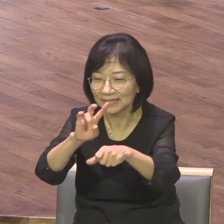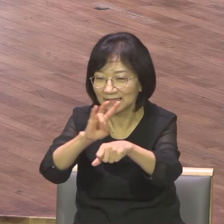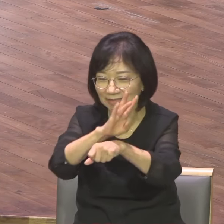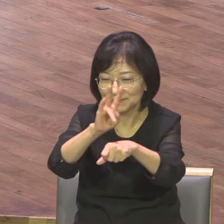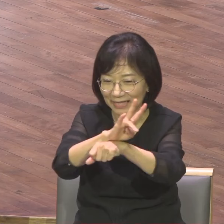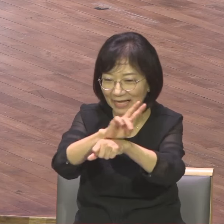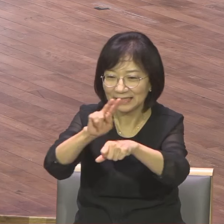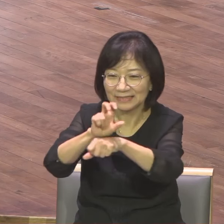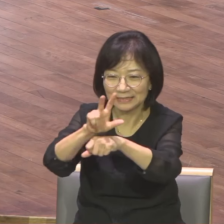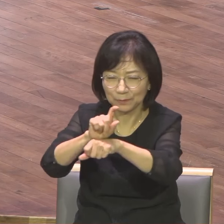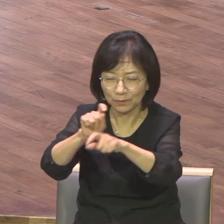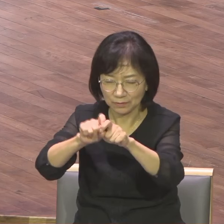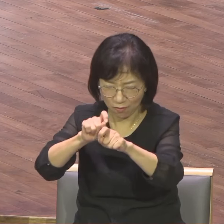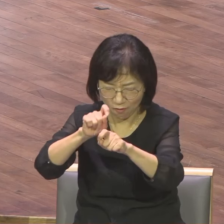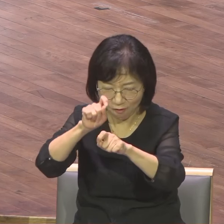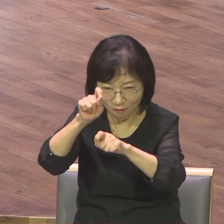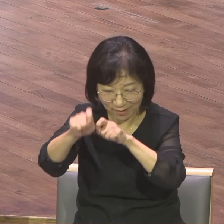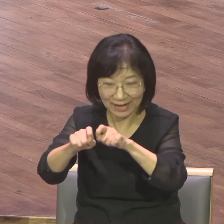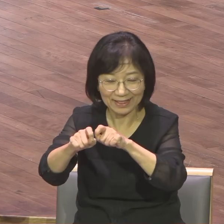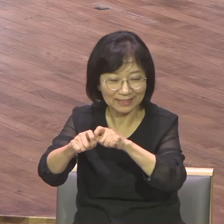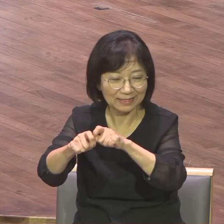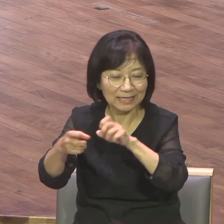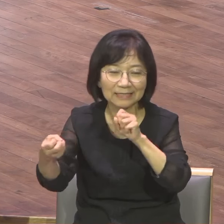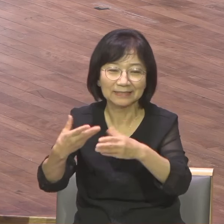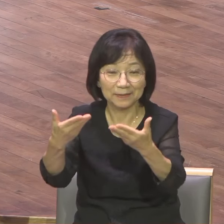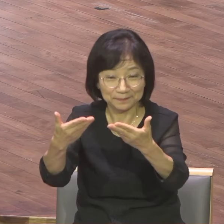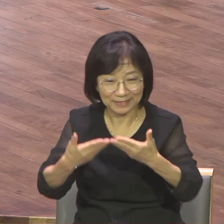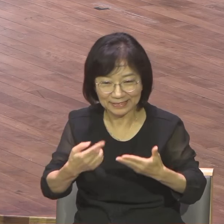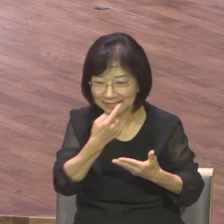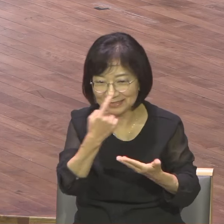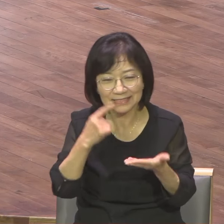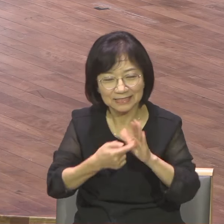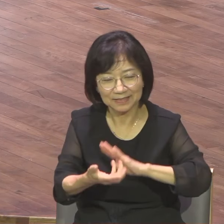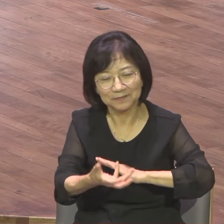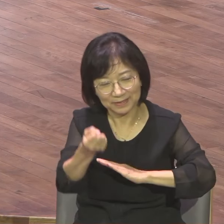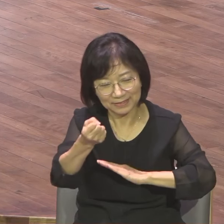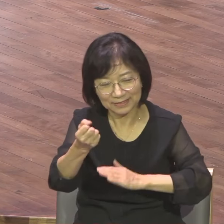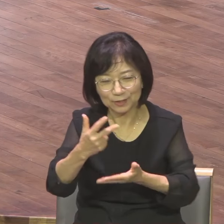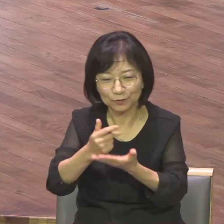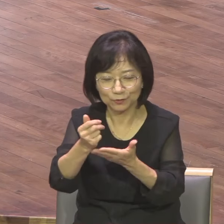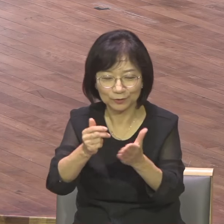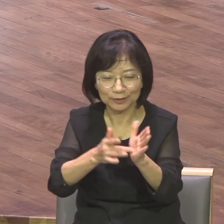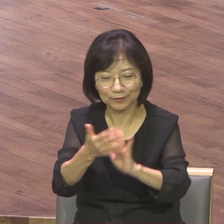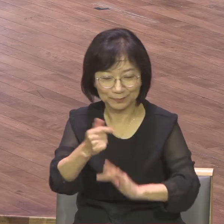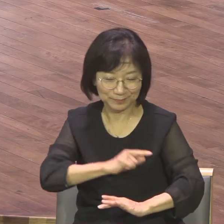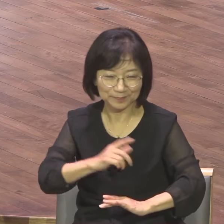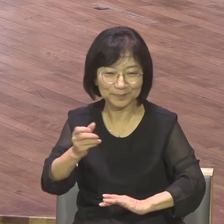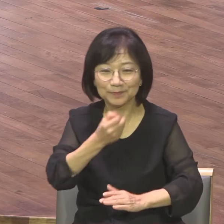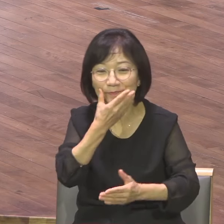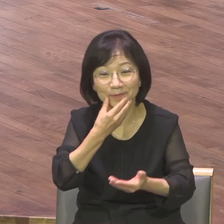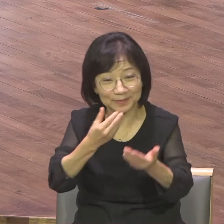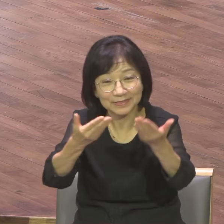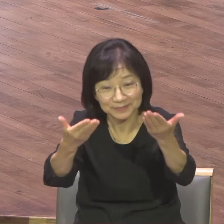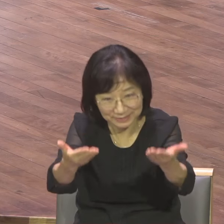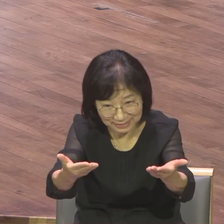영원한 작품 남기는 증거 있기를 주님으로 축복합니다.